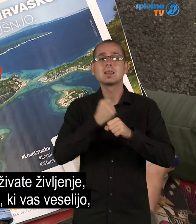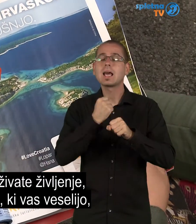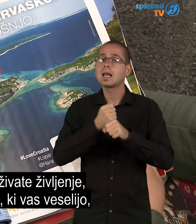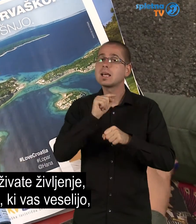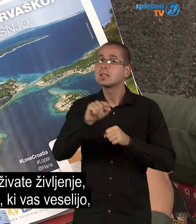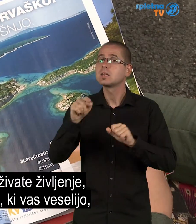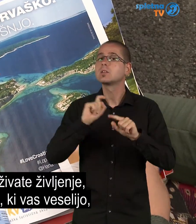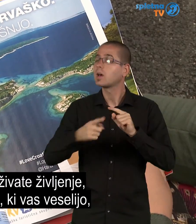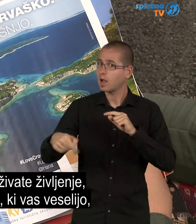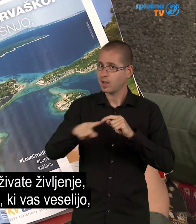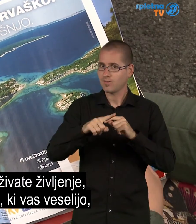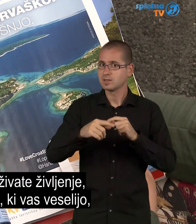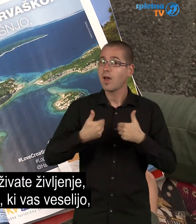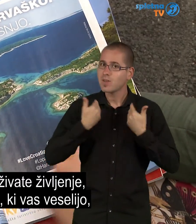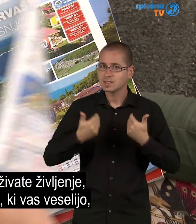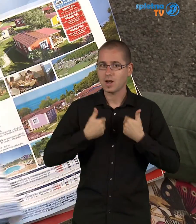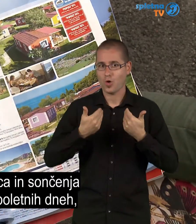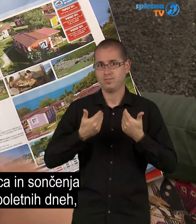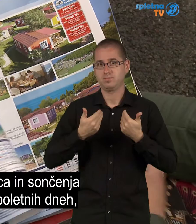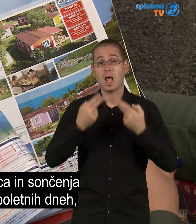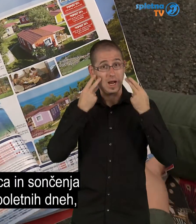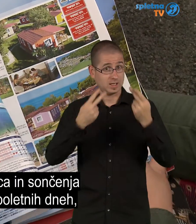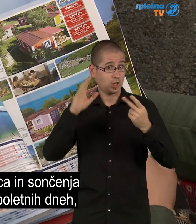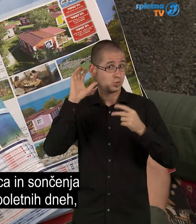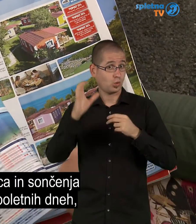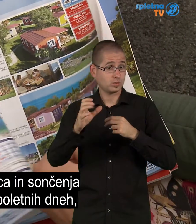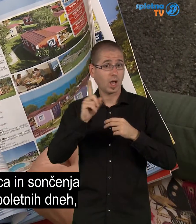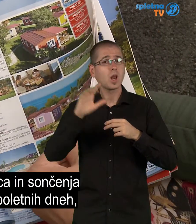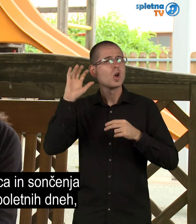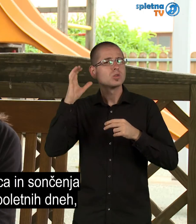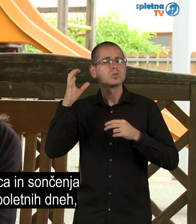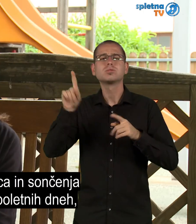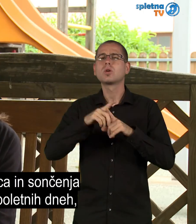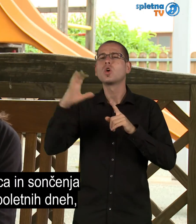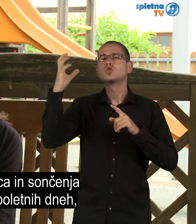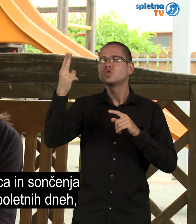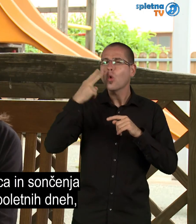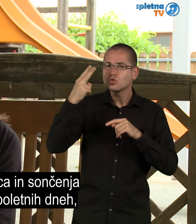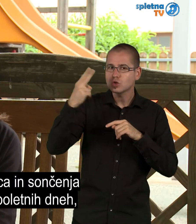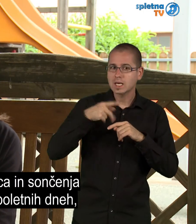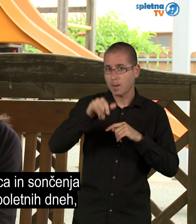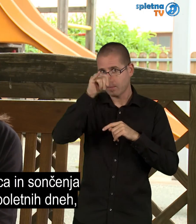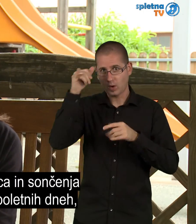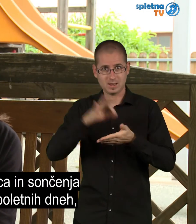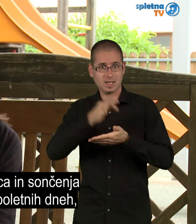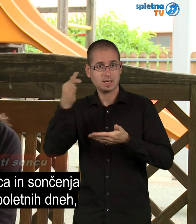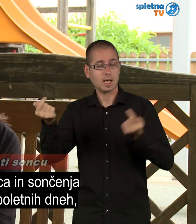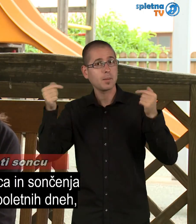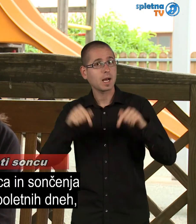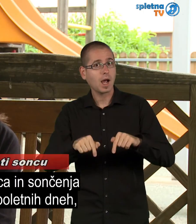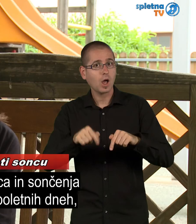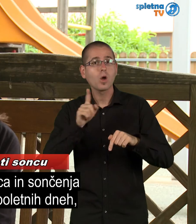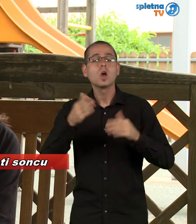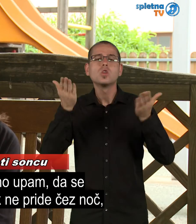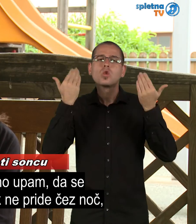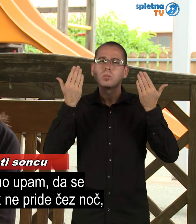življenje, da delate tiste stvari, ki vas veselijo. Kar se pa tiče sonca in sončenja na splošno v teh poletnih